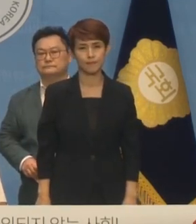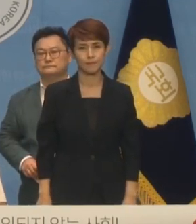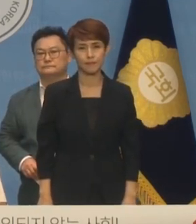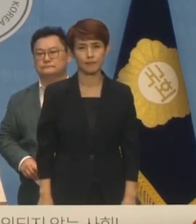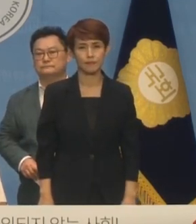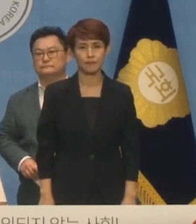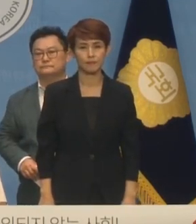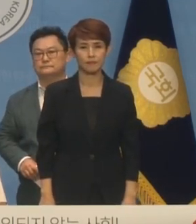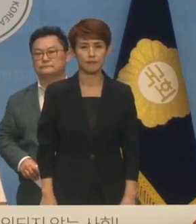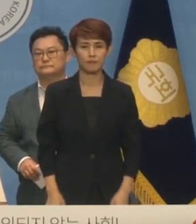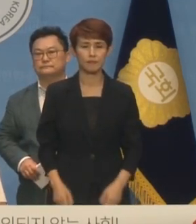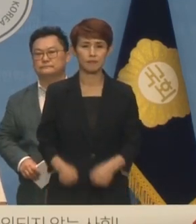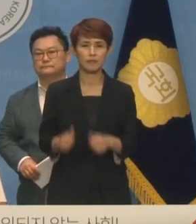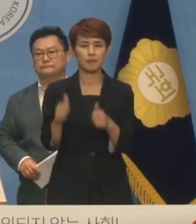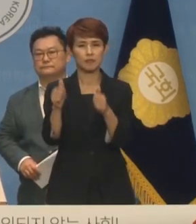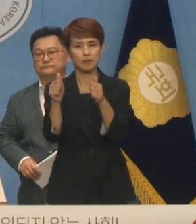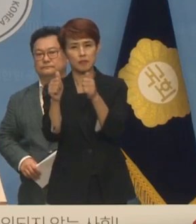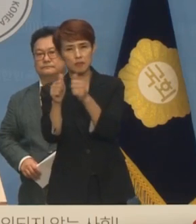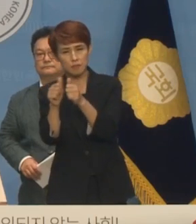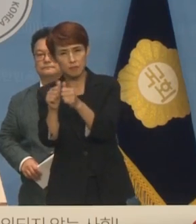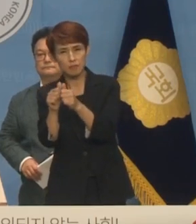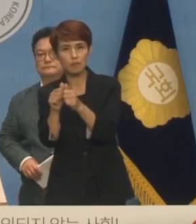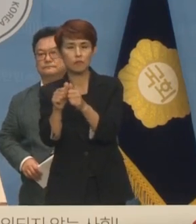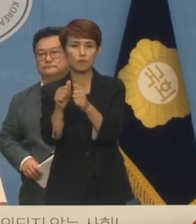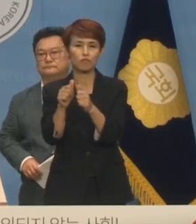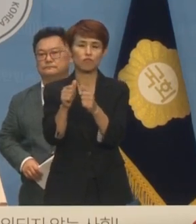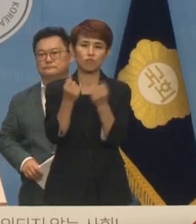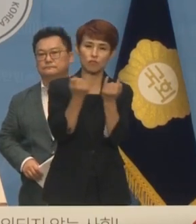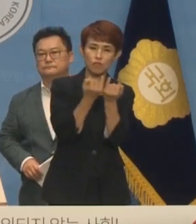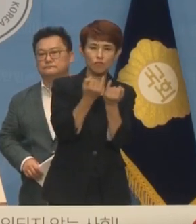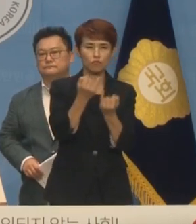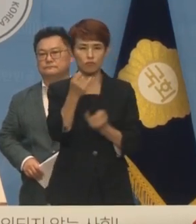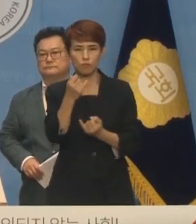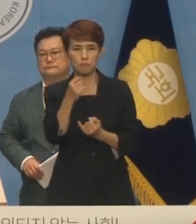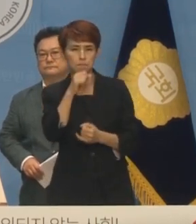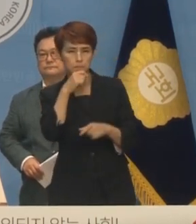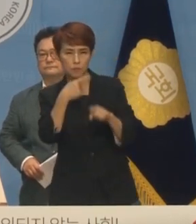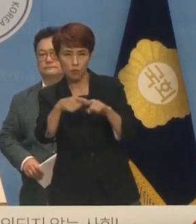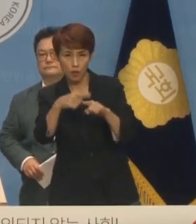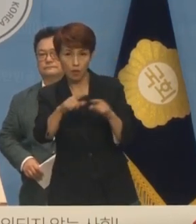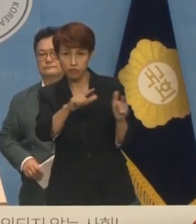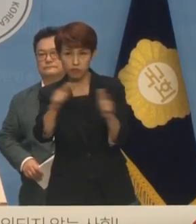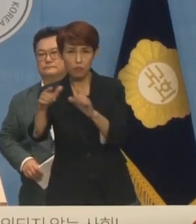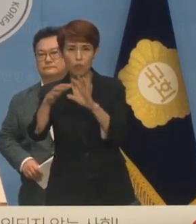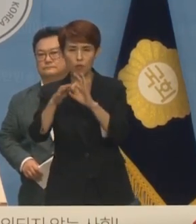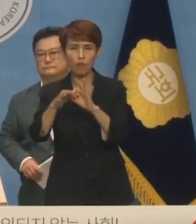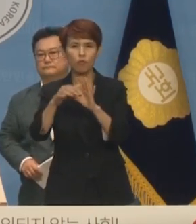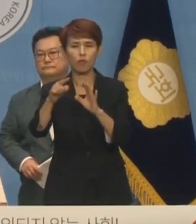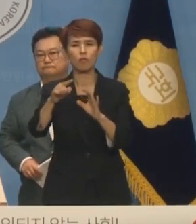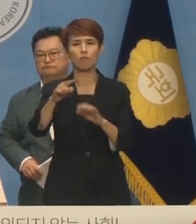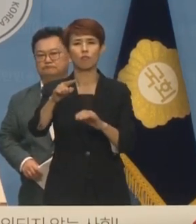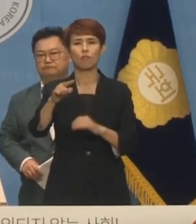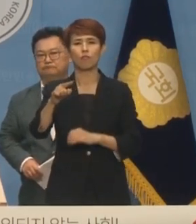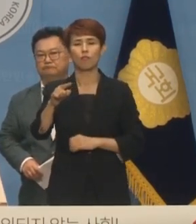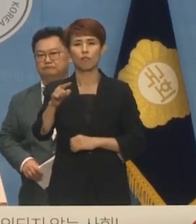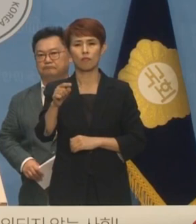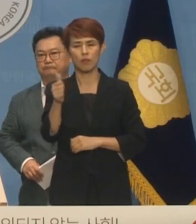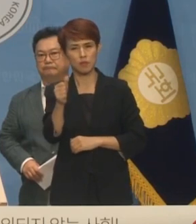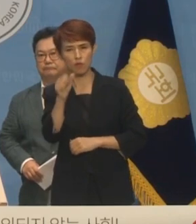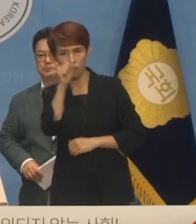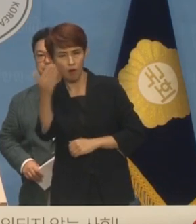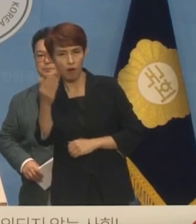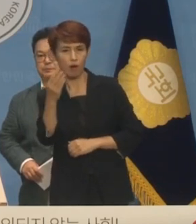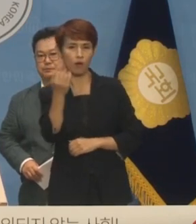성별 영향평가와 성인지 예산 등은 10년 넘게 제도화되면서 우리 사회의 성주류화가 안착된 반면